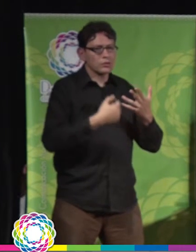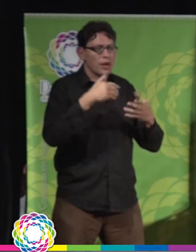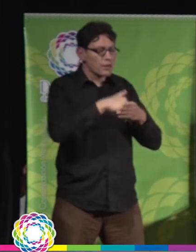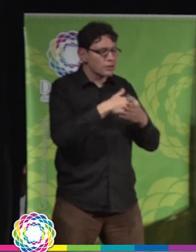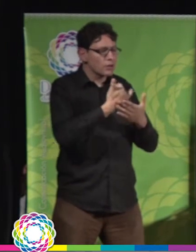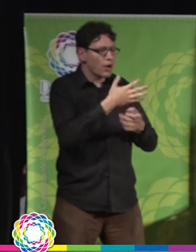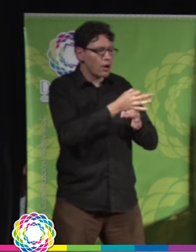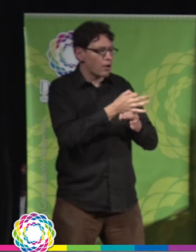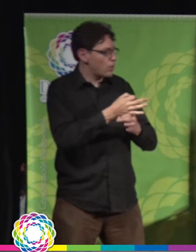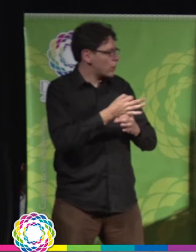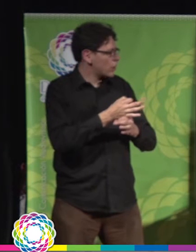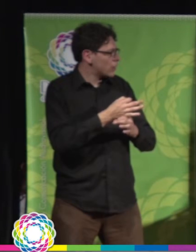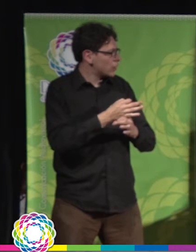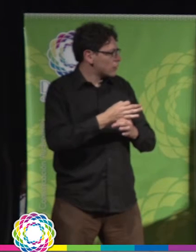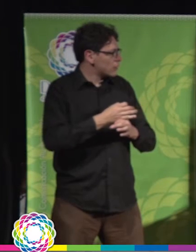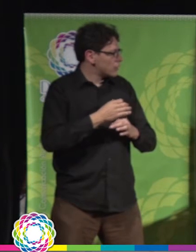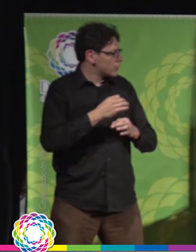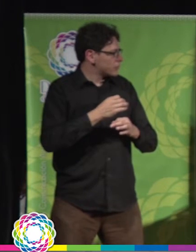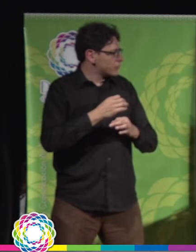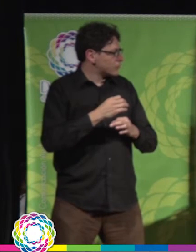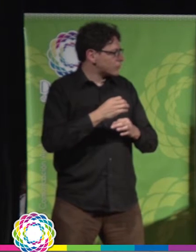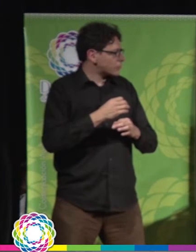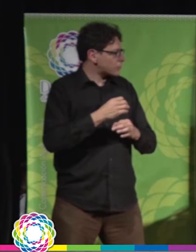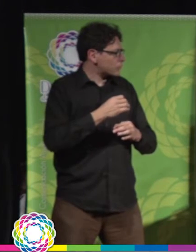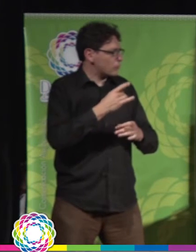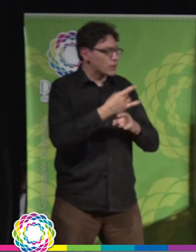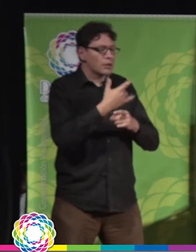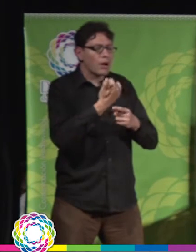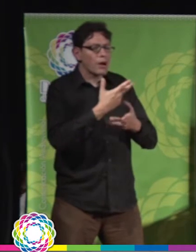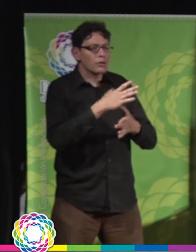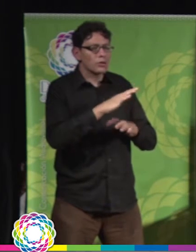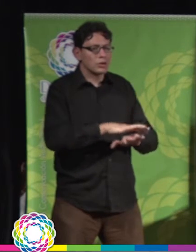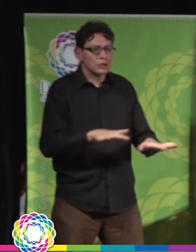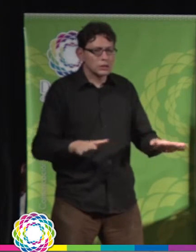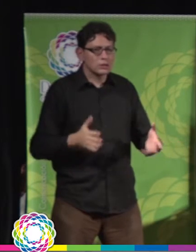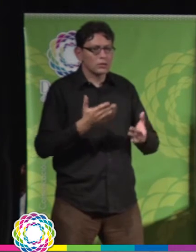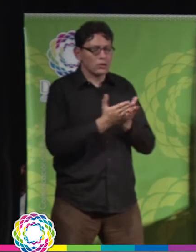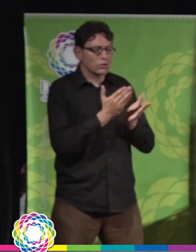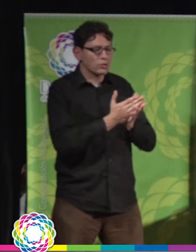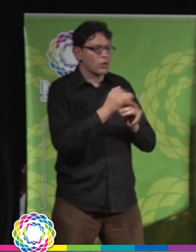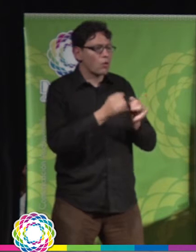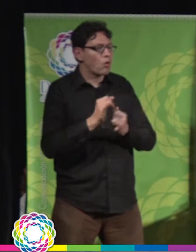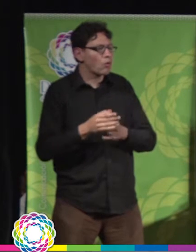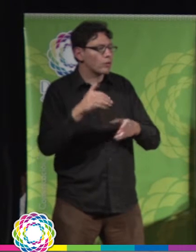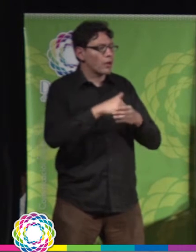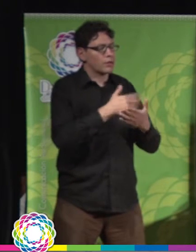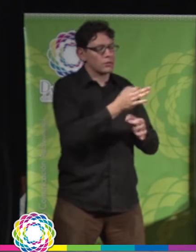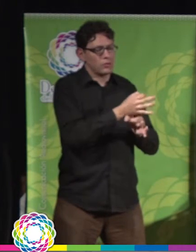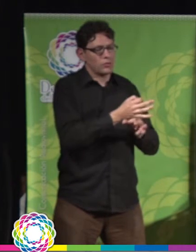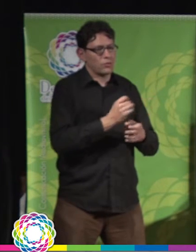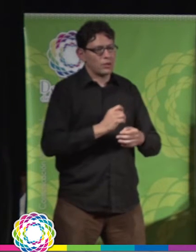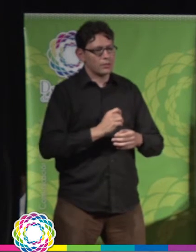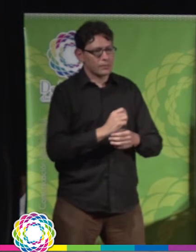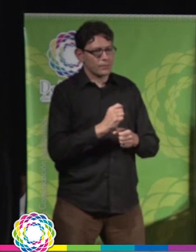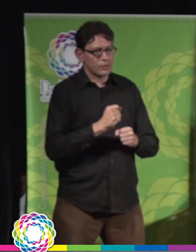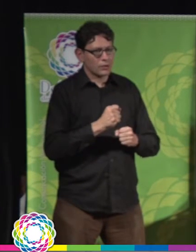pasan en las escuelas y que suceden con nuestros niños, nuestras niñas y los jóvenes que transitan las escuelas,